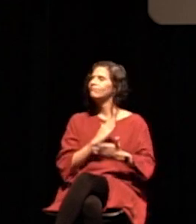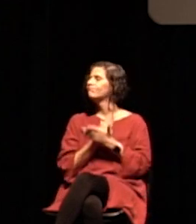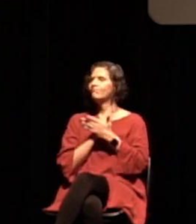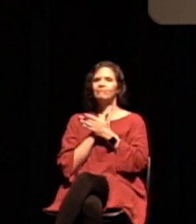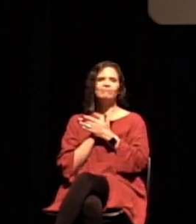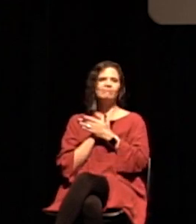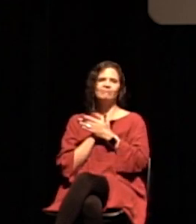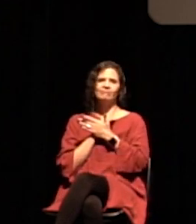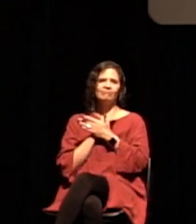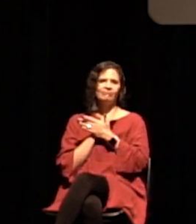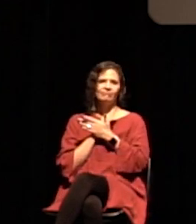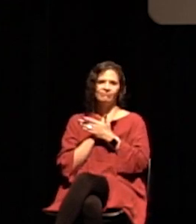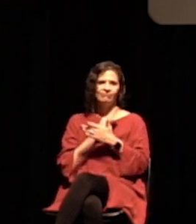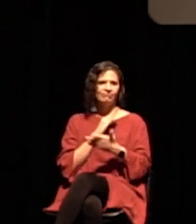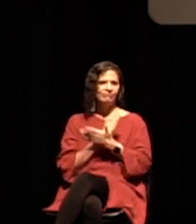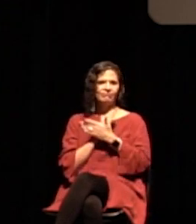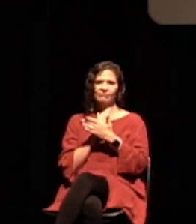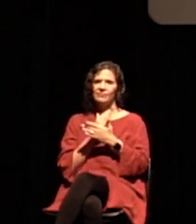enfim,